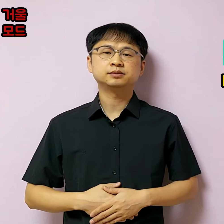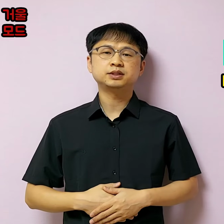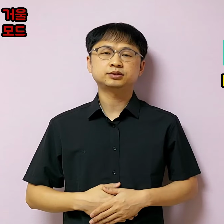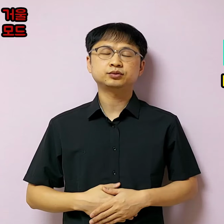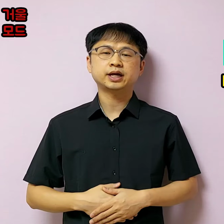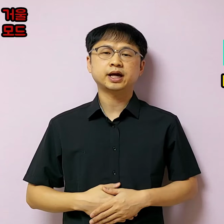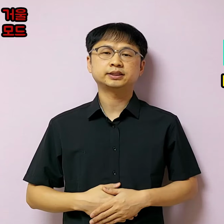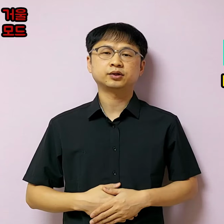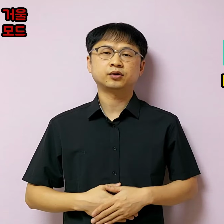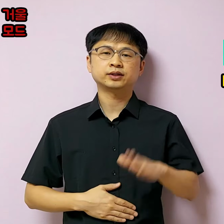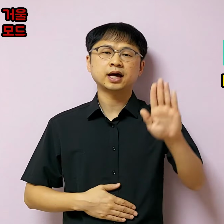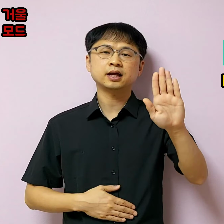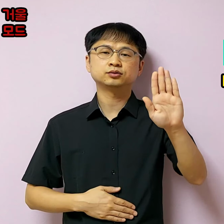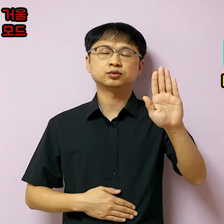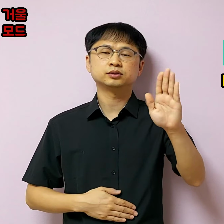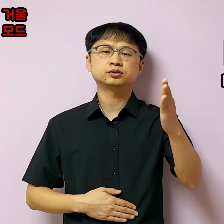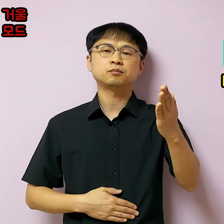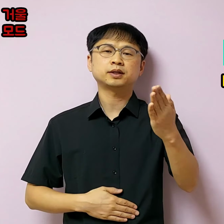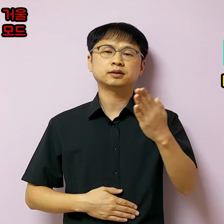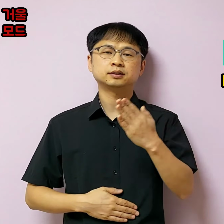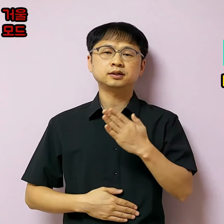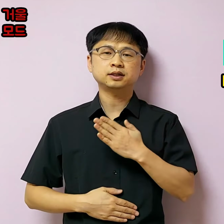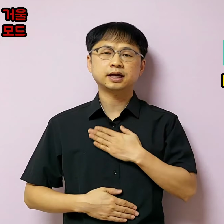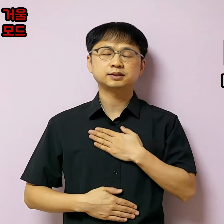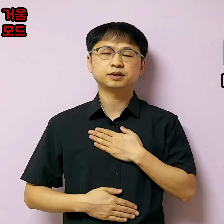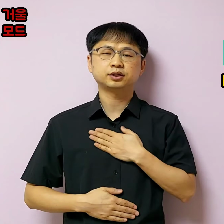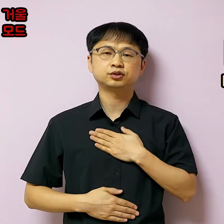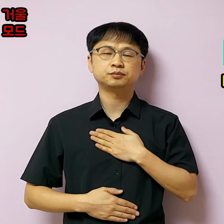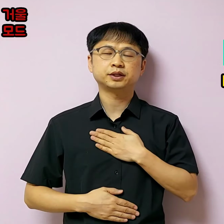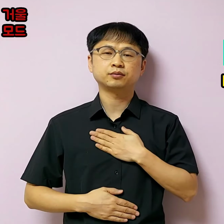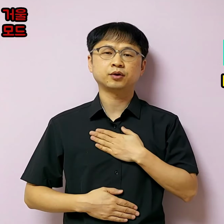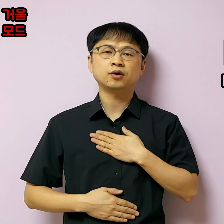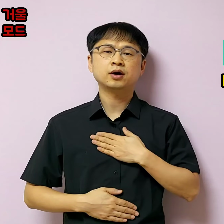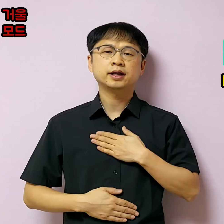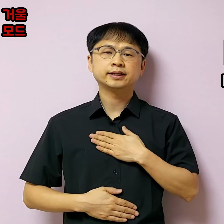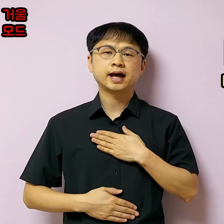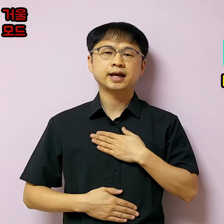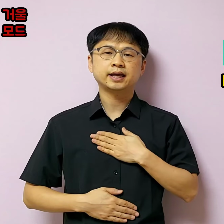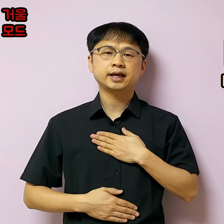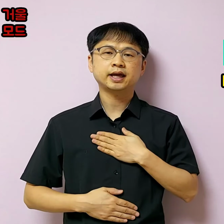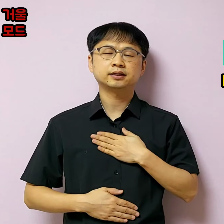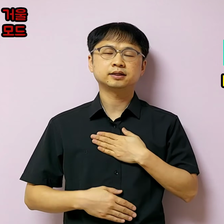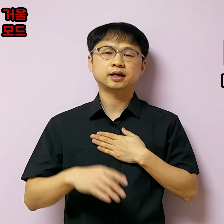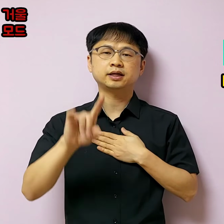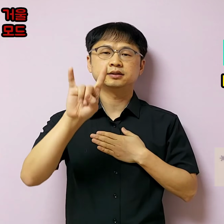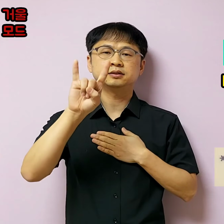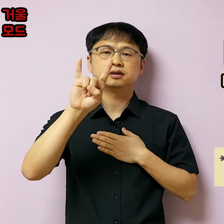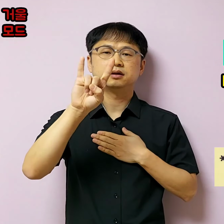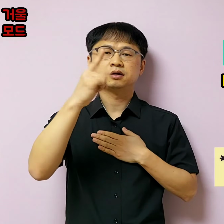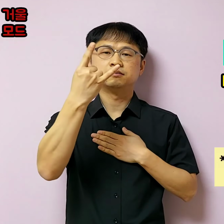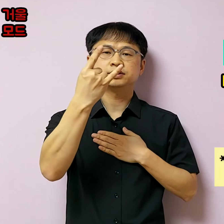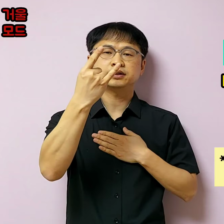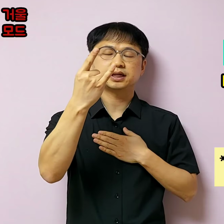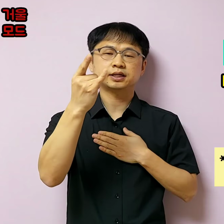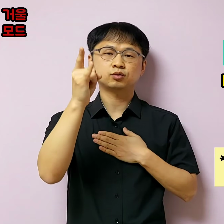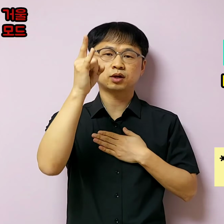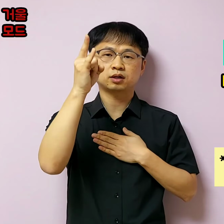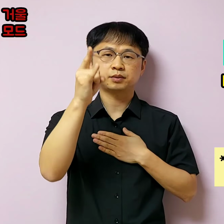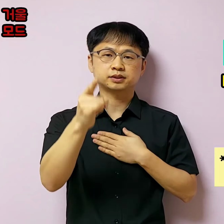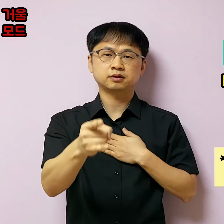지금 1순위야 이죠. 나라는 수어는 손바닥을 가슴에 대주시면 되고요. 나에게 하는 에게는 검지와 새끼손가락을